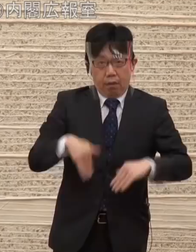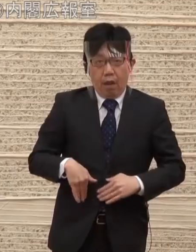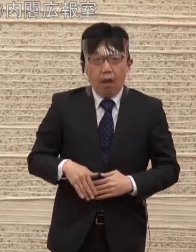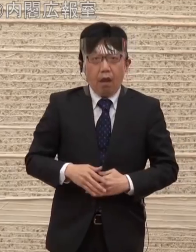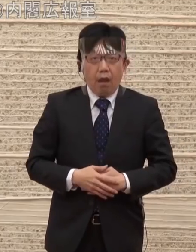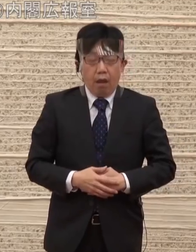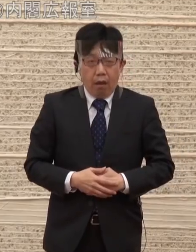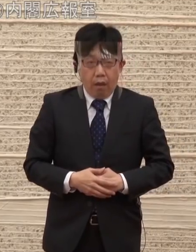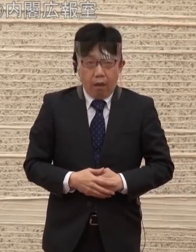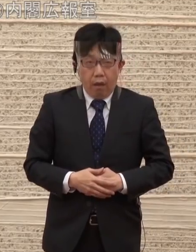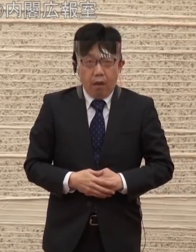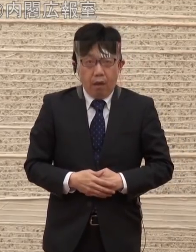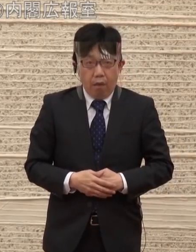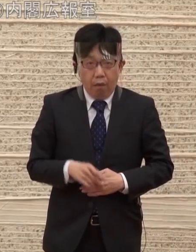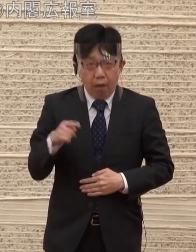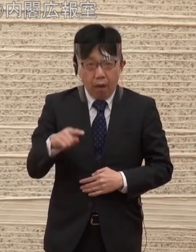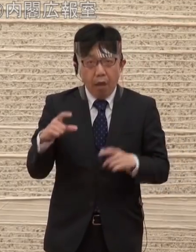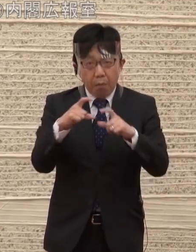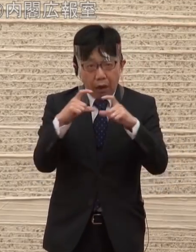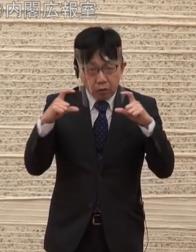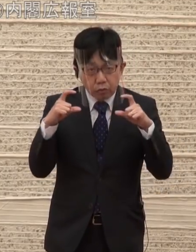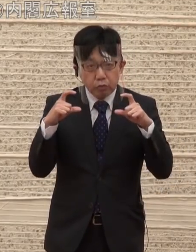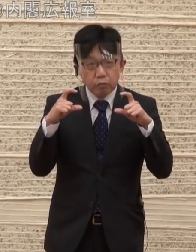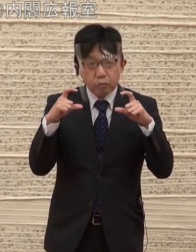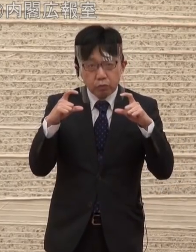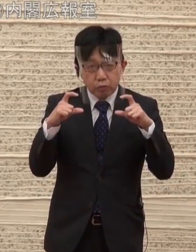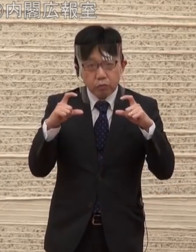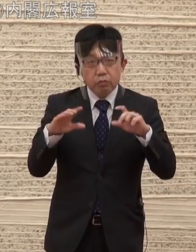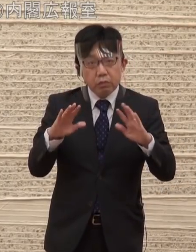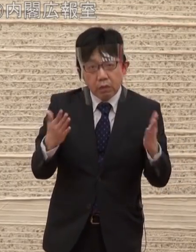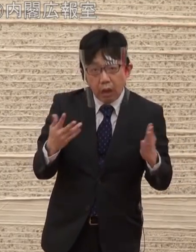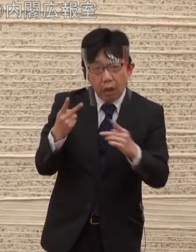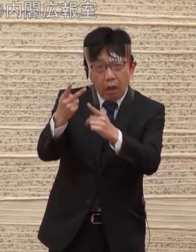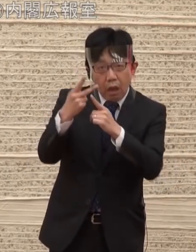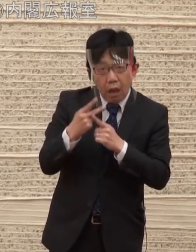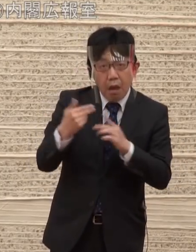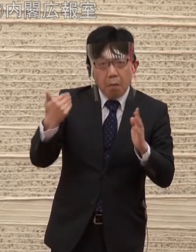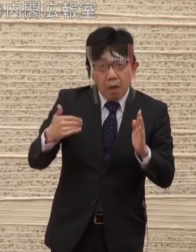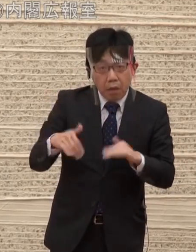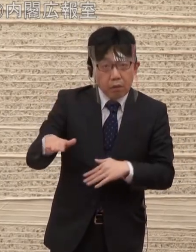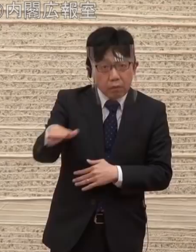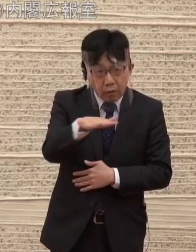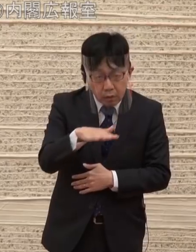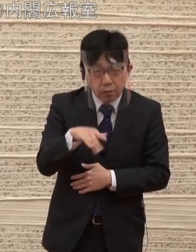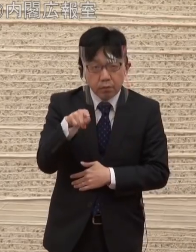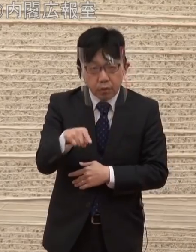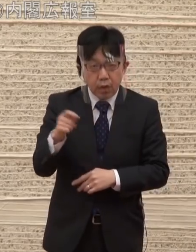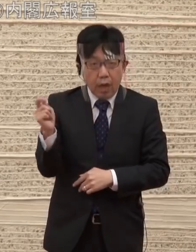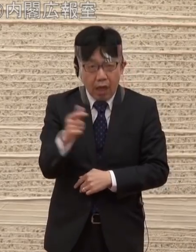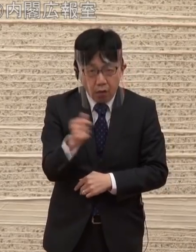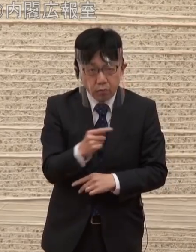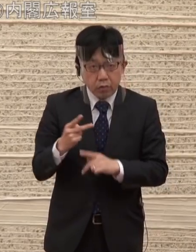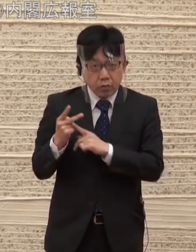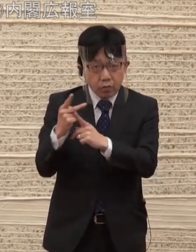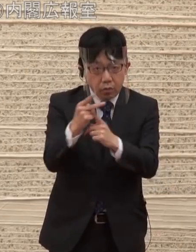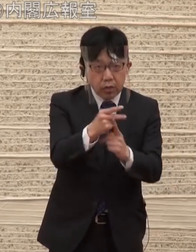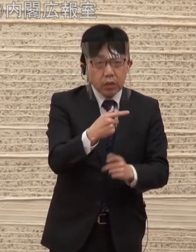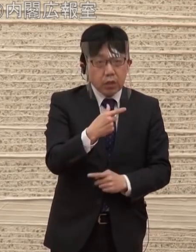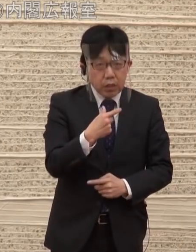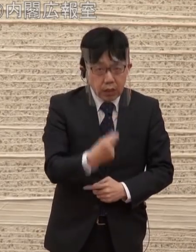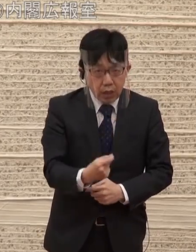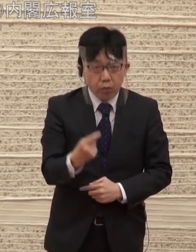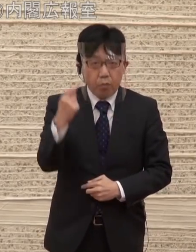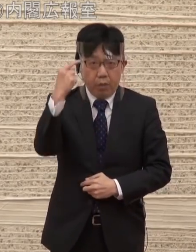方マスクあ手に入らずその到着を待っておられ皆様に一日も早くお届けできるように全力を尽くしていきたいと